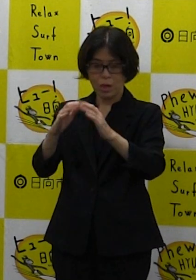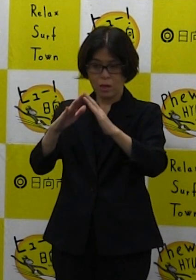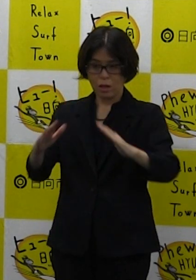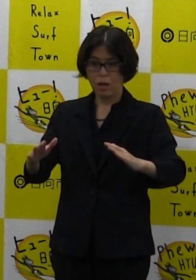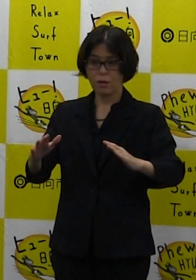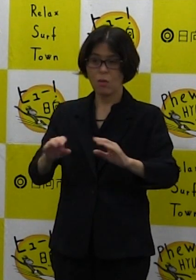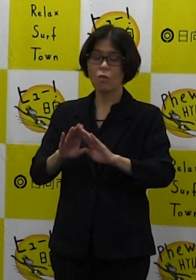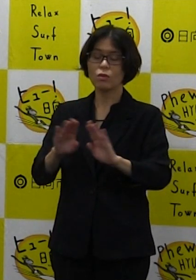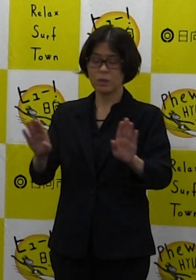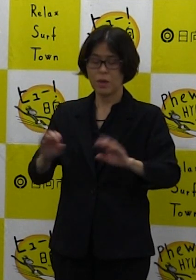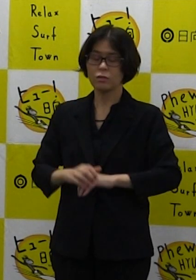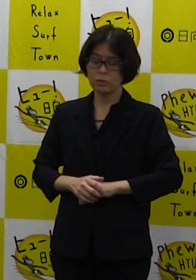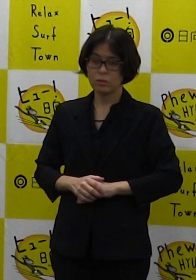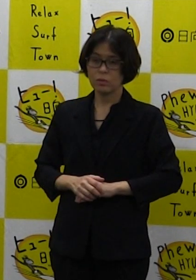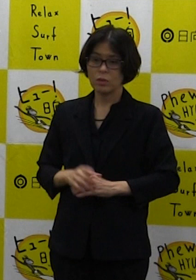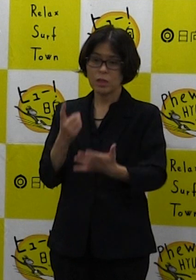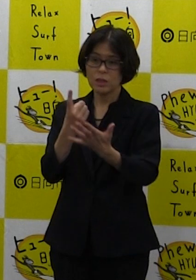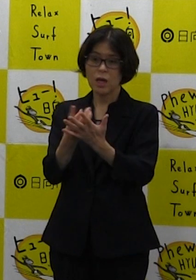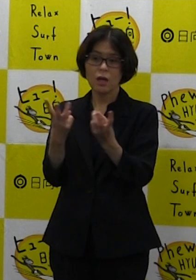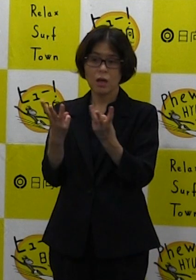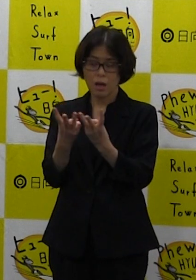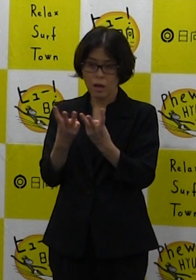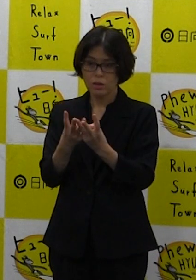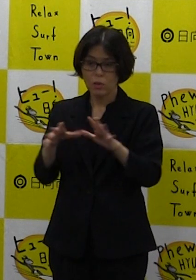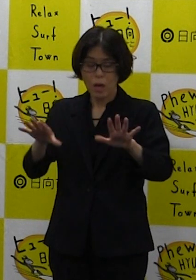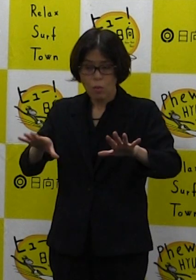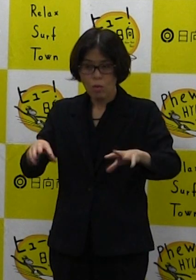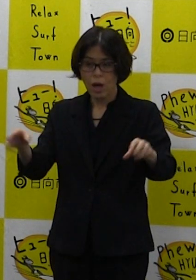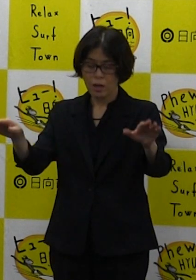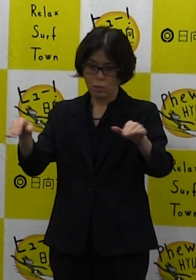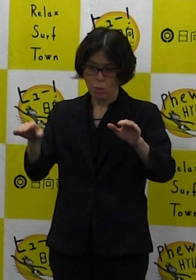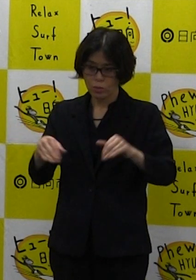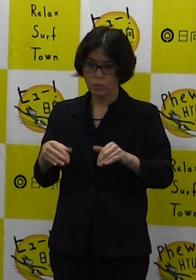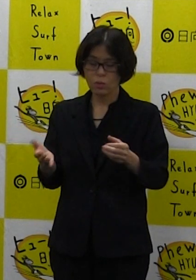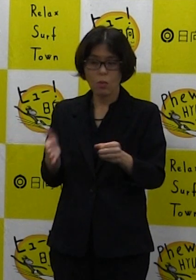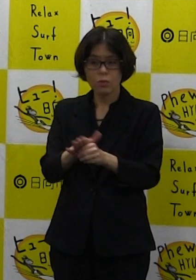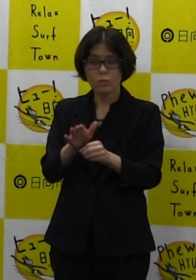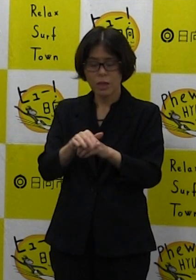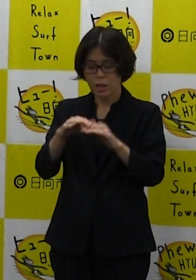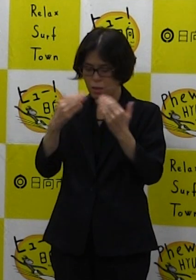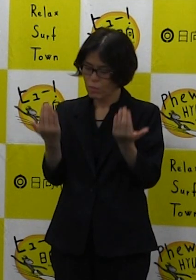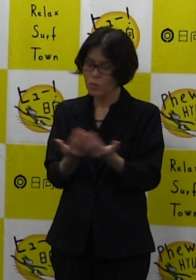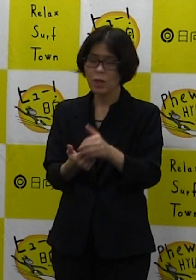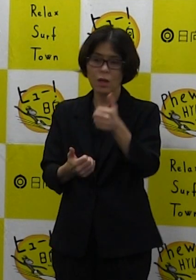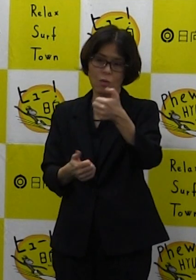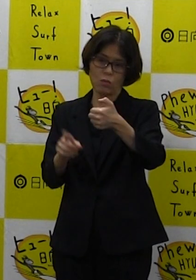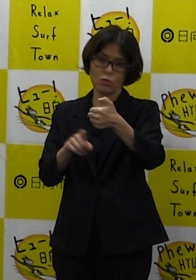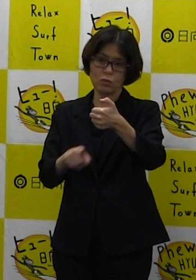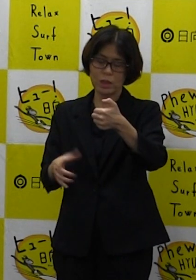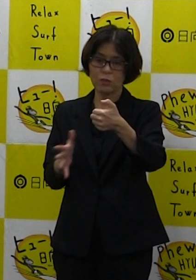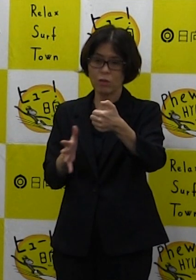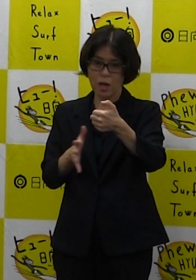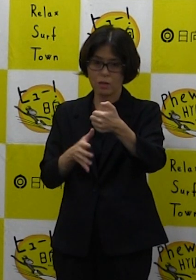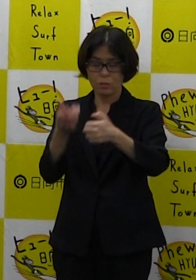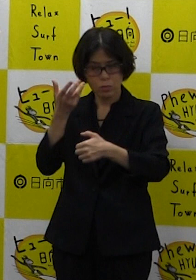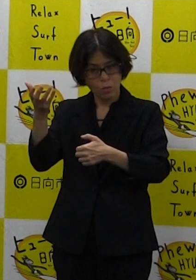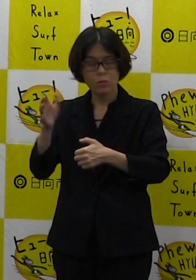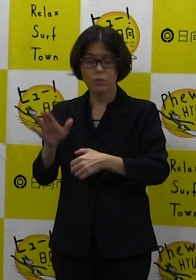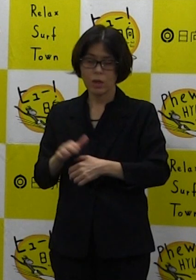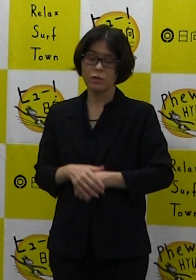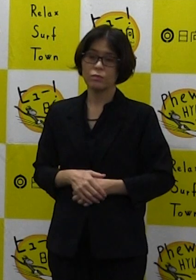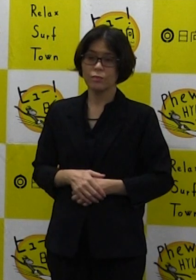ます参加人数は今回募集する方を含めて50人程度を想定しております